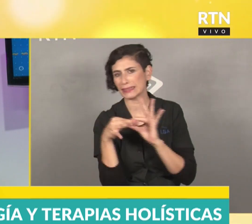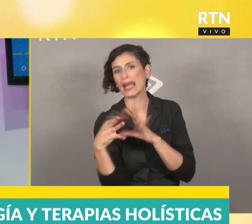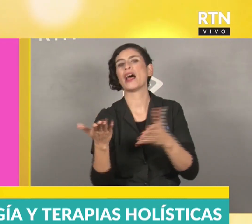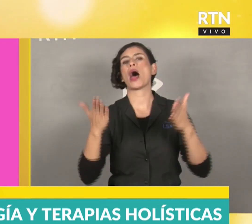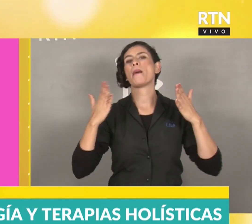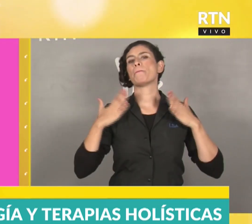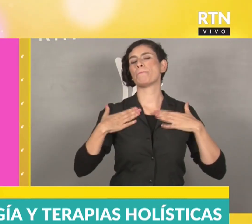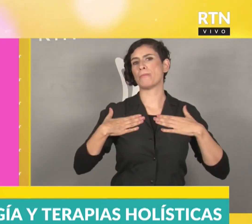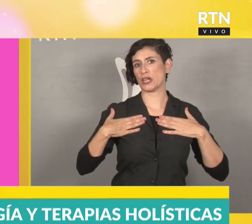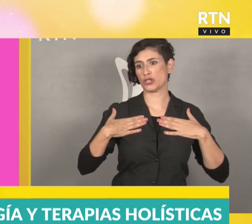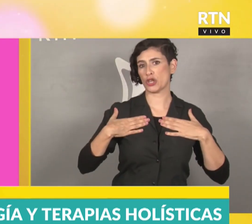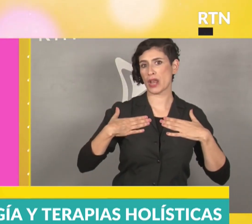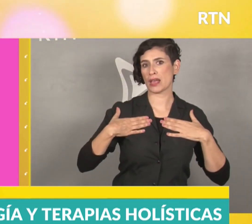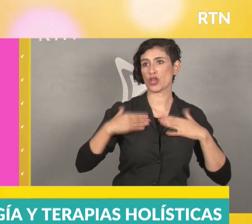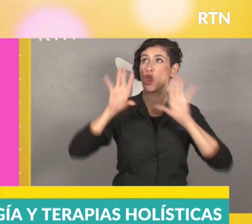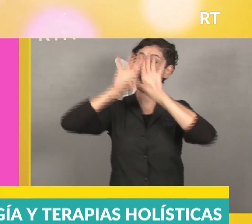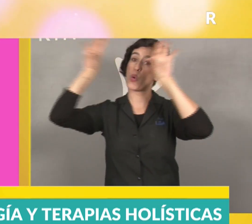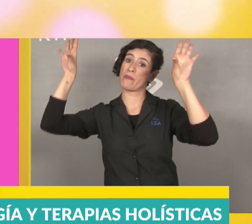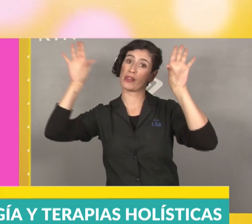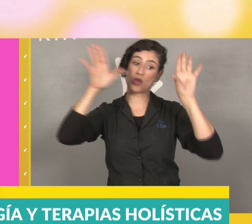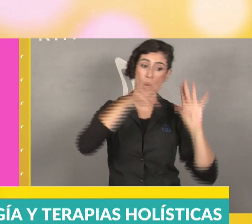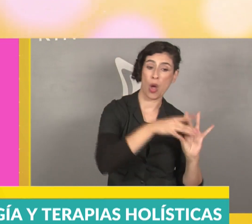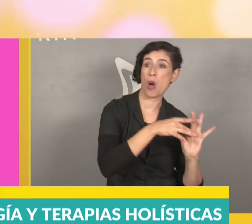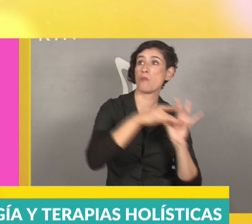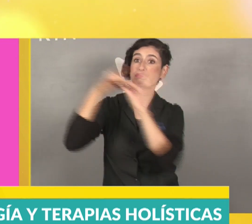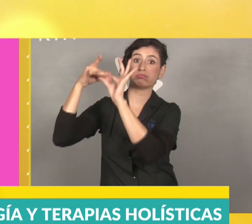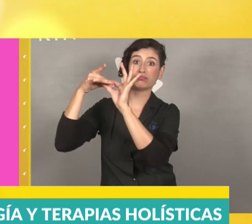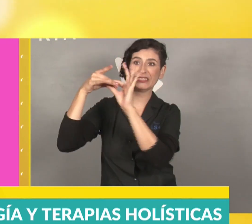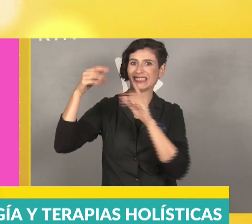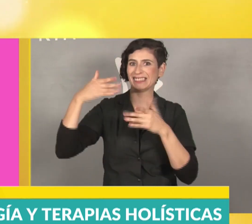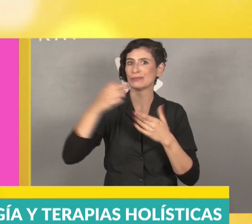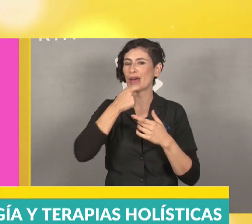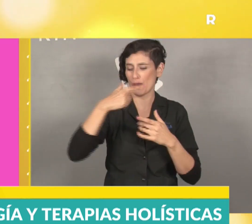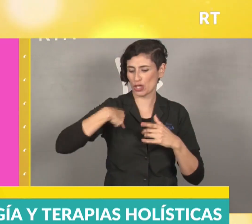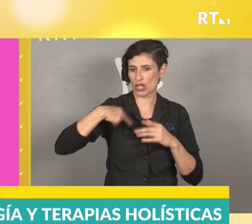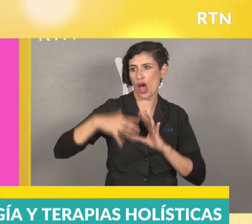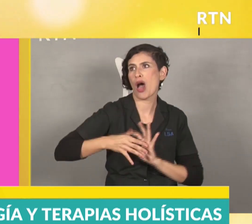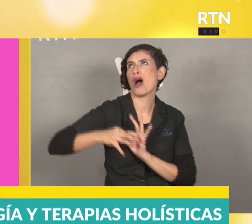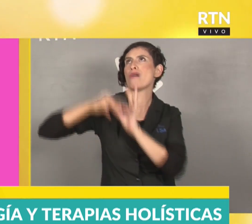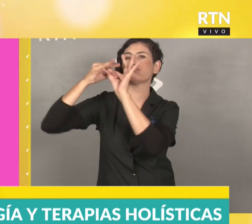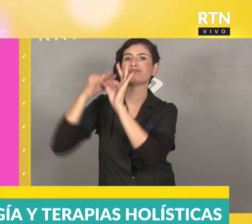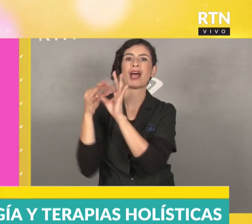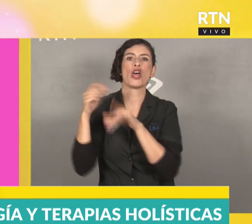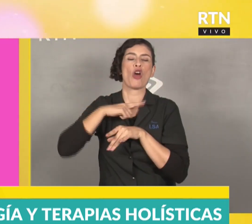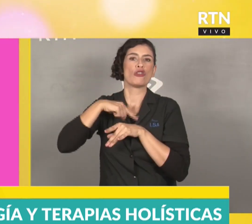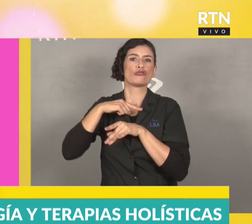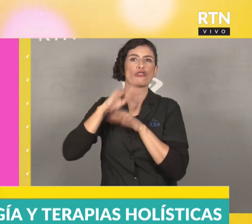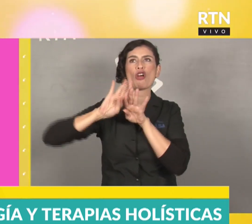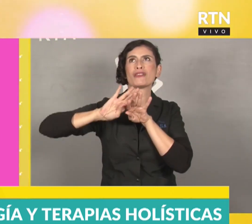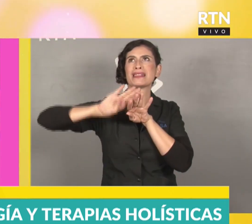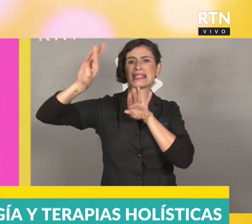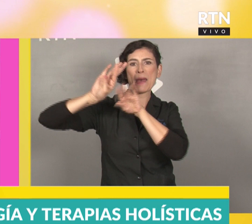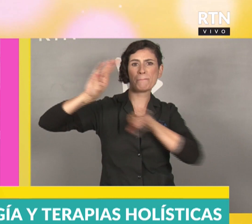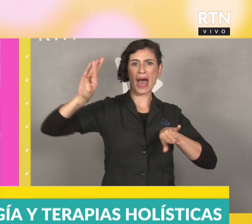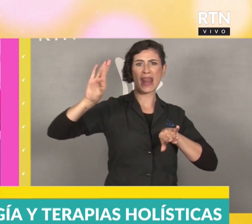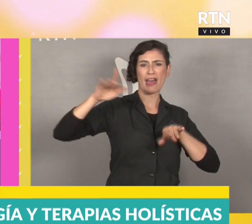humanos y el universo de manera tal que entendamos que somos parte del universo, no estamos separados de la